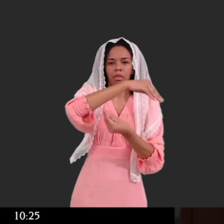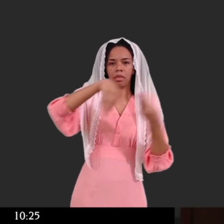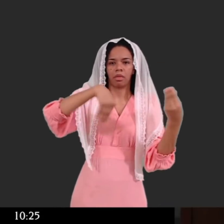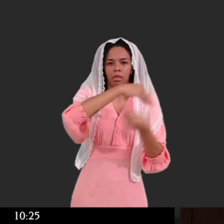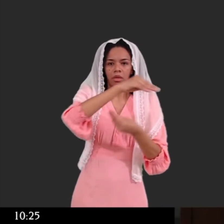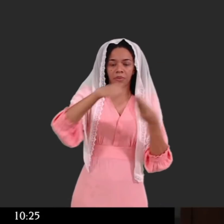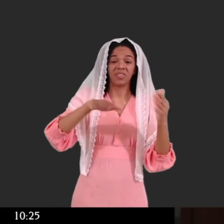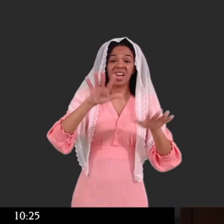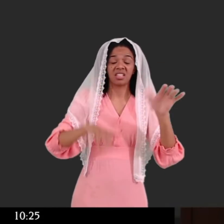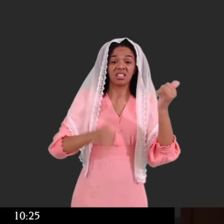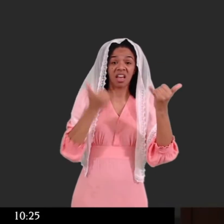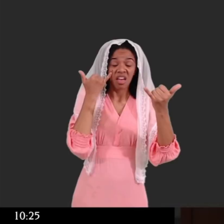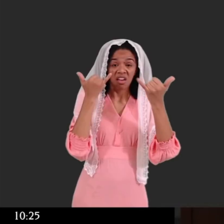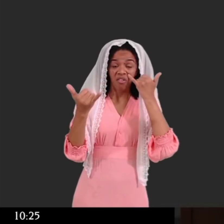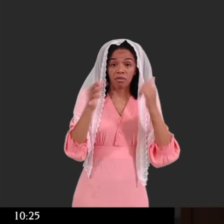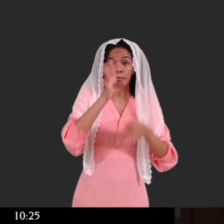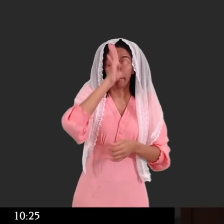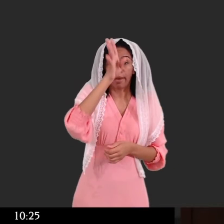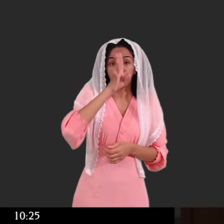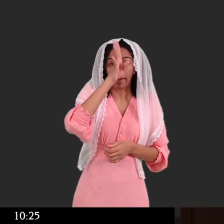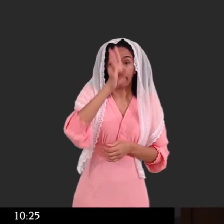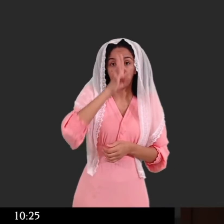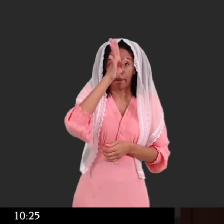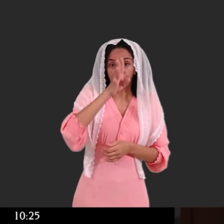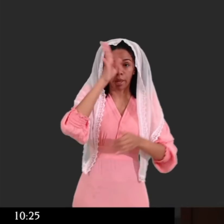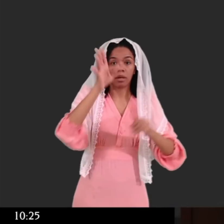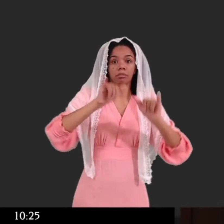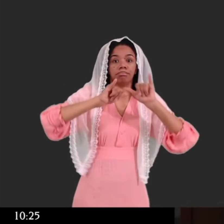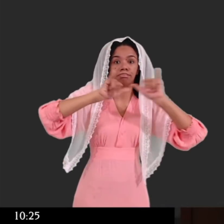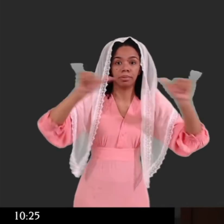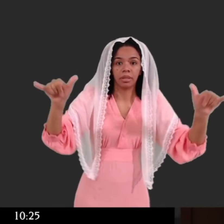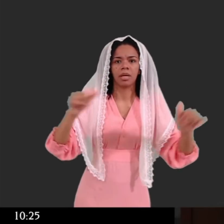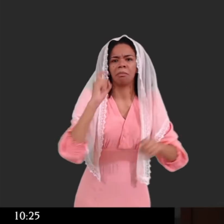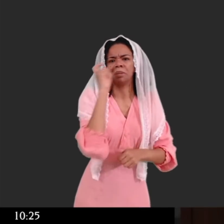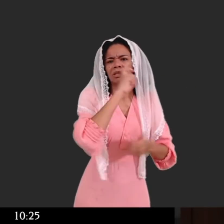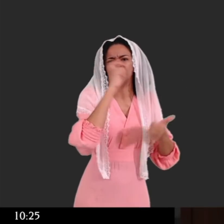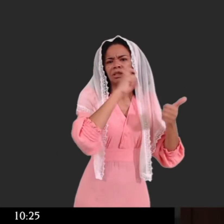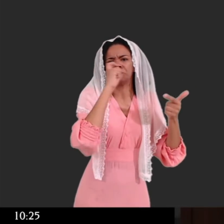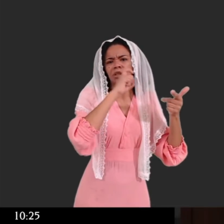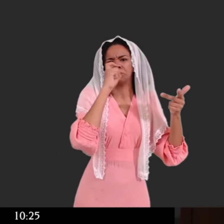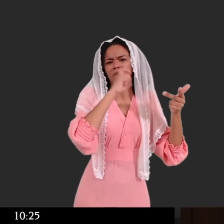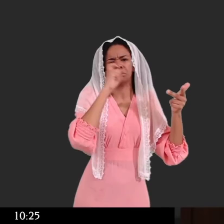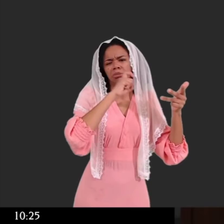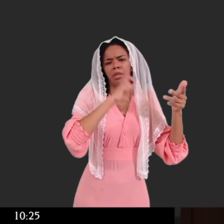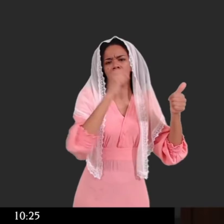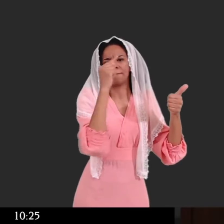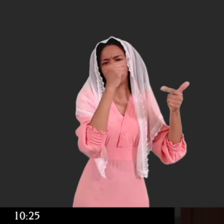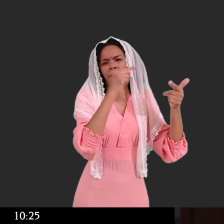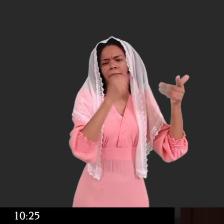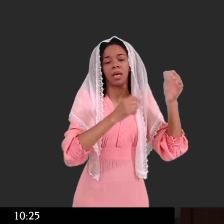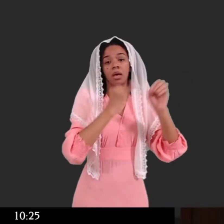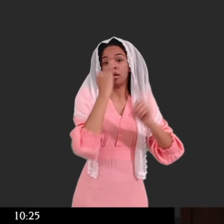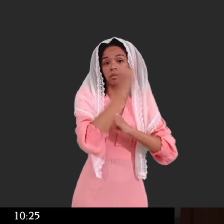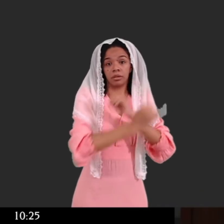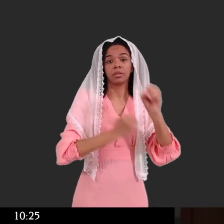Informações completamente falseadas, mentiras descabidas, calúnias, tudo corre na internet. A